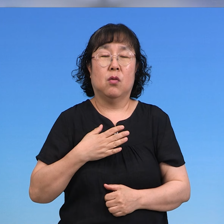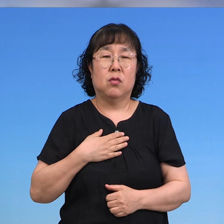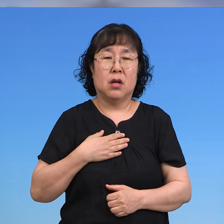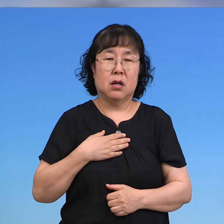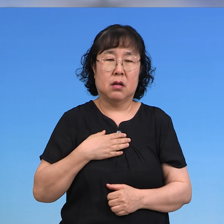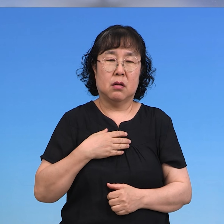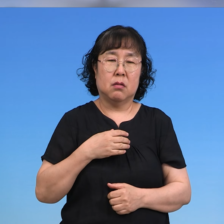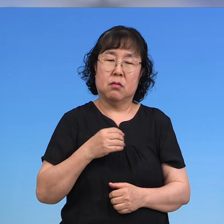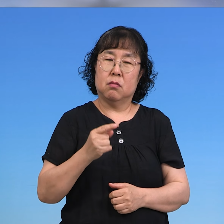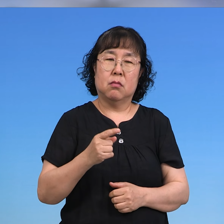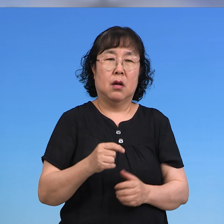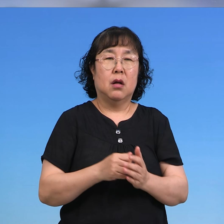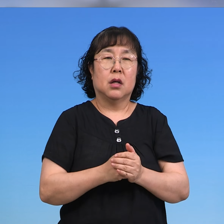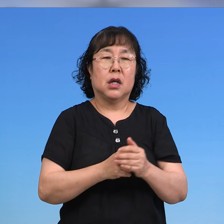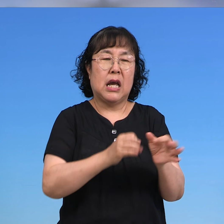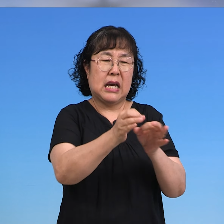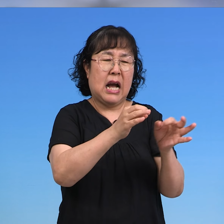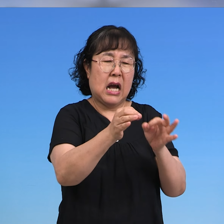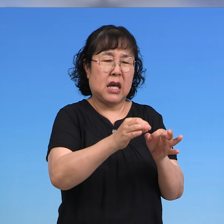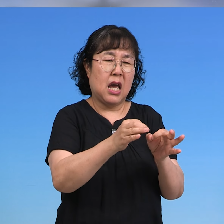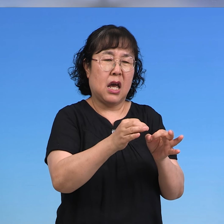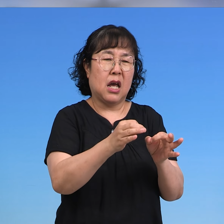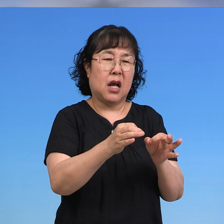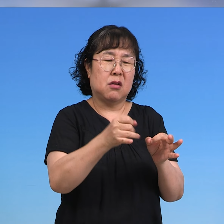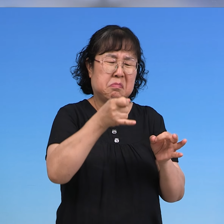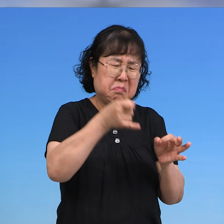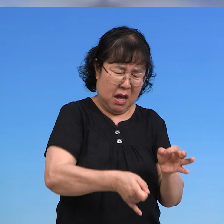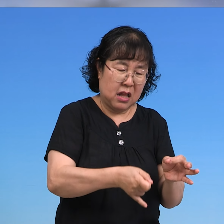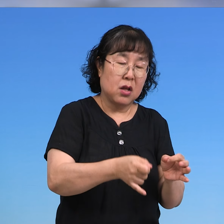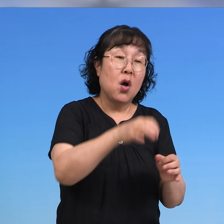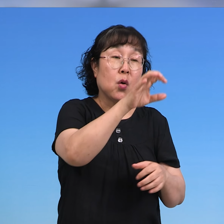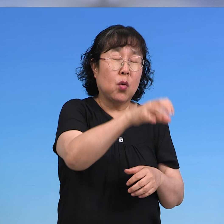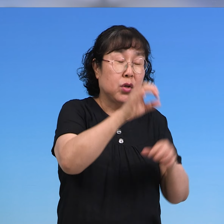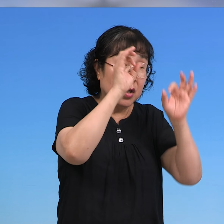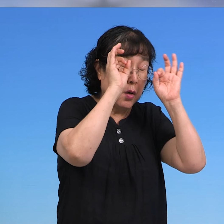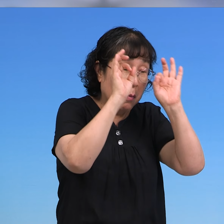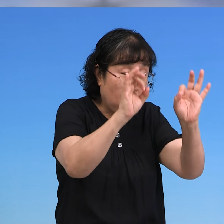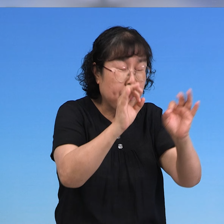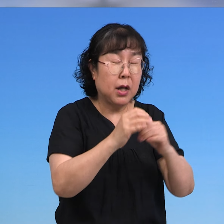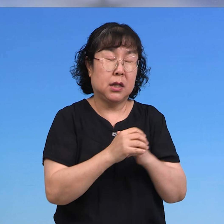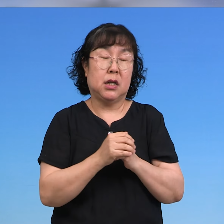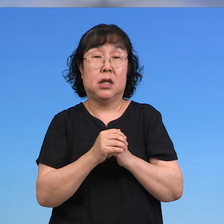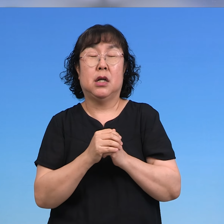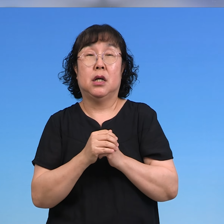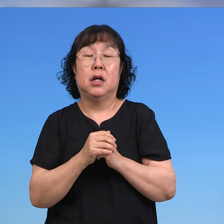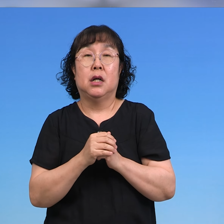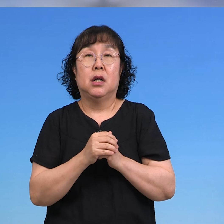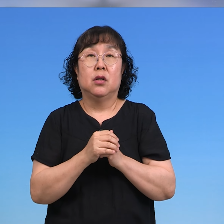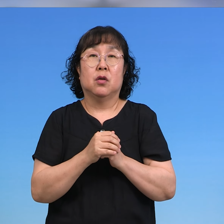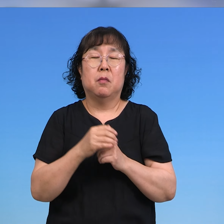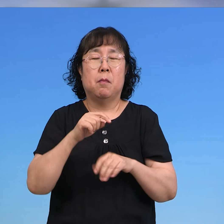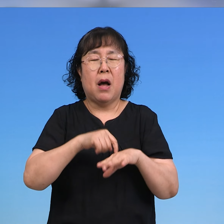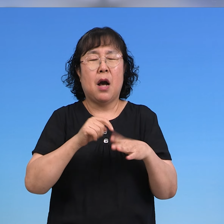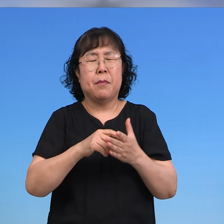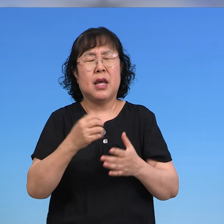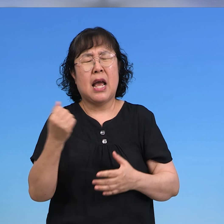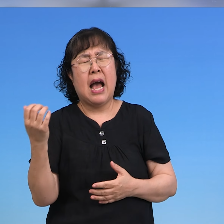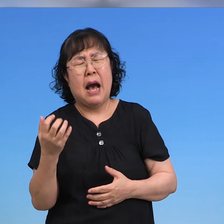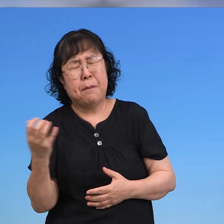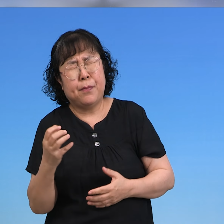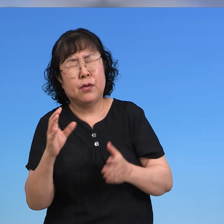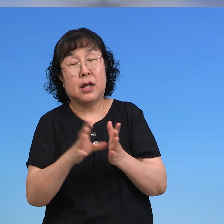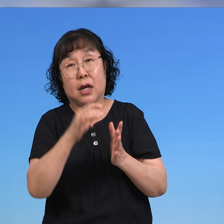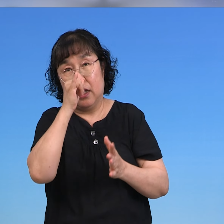내 돈 주고 내가 먹는 건데 맛집도 찾아다니고 더 좋은 데 가고 뭐 더 싼 집 찾아요. 그러나 의도적으로 저는 가끔씩